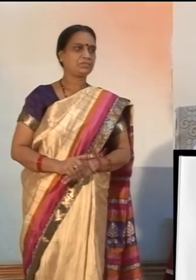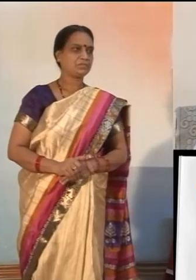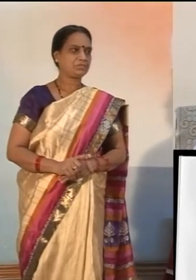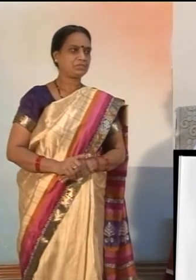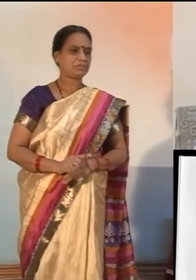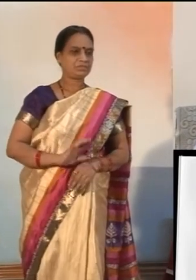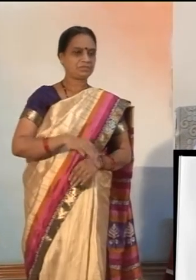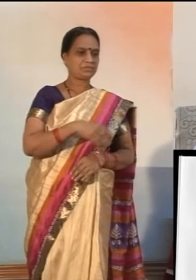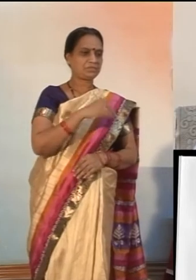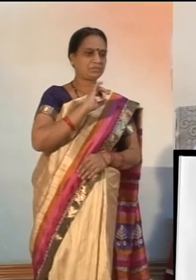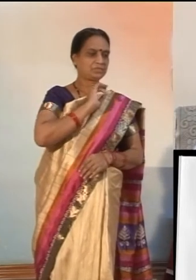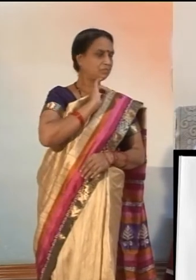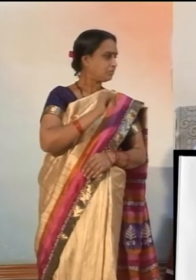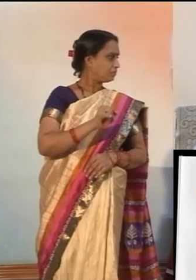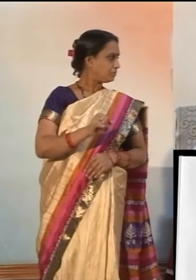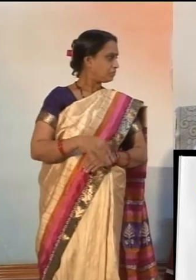ठीक ऐसे ही